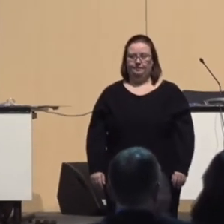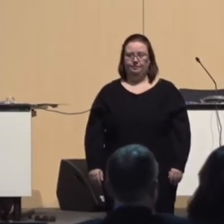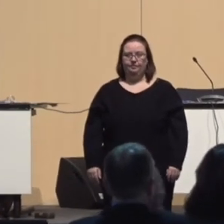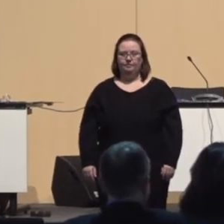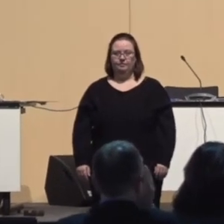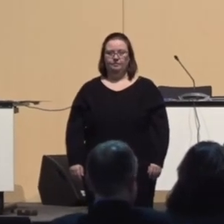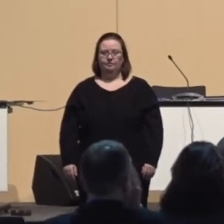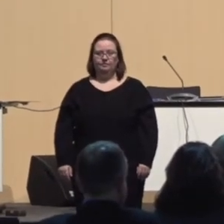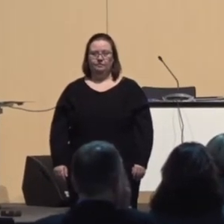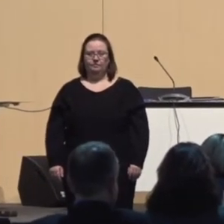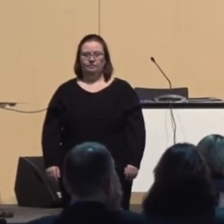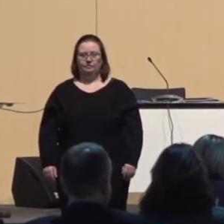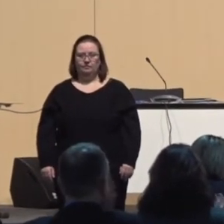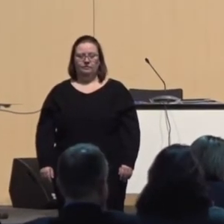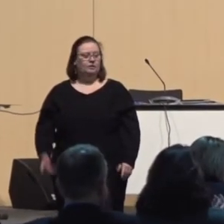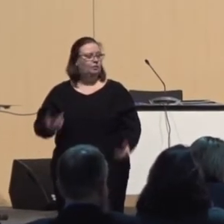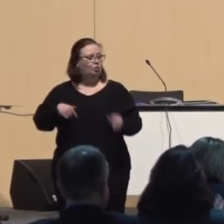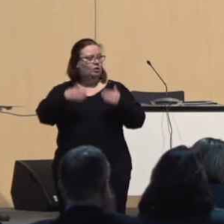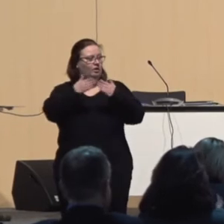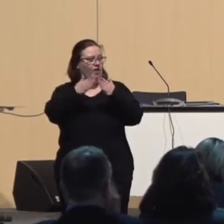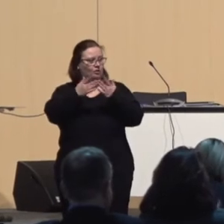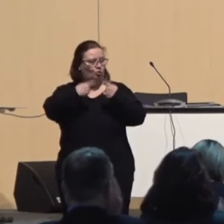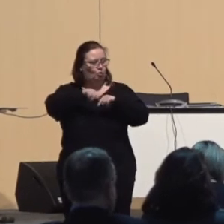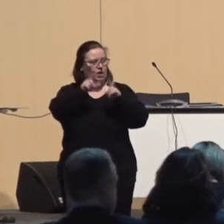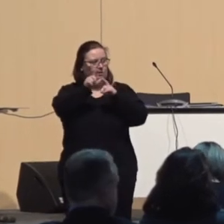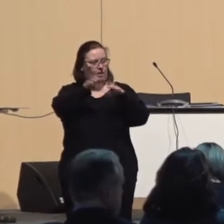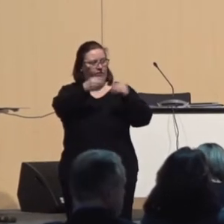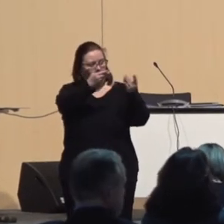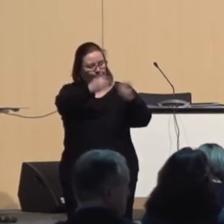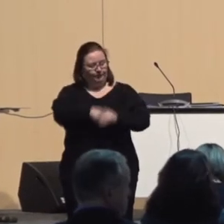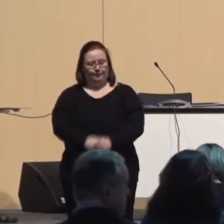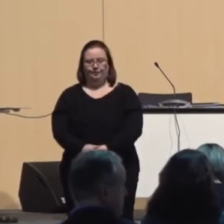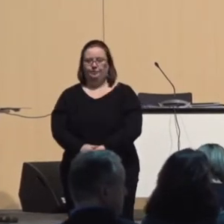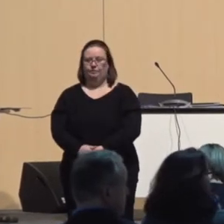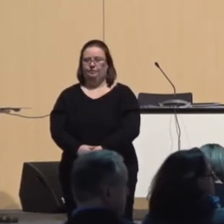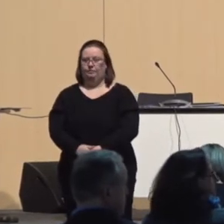So, wir steigen ein in der Fraktionsrunde. SPD beginnt. Herr Kaniewski, bitteschön.